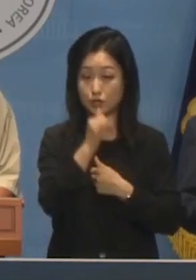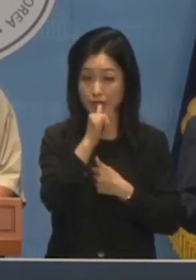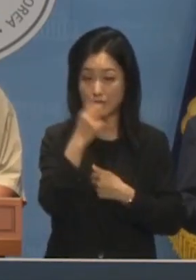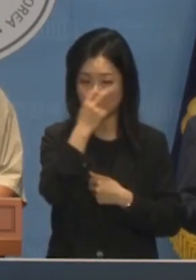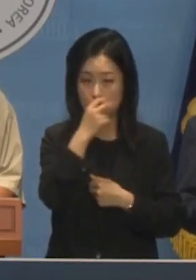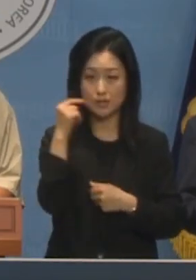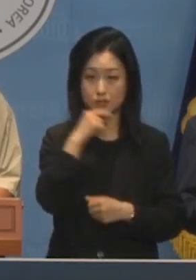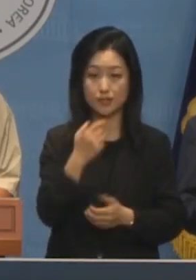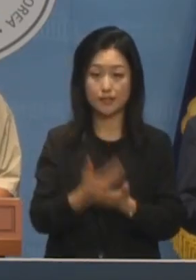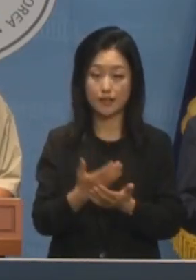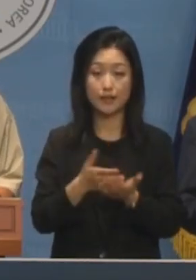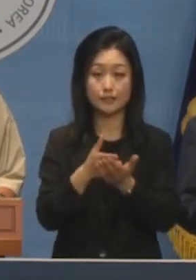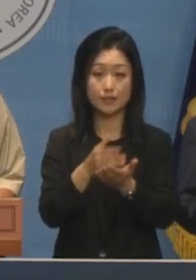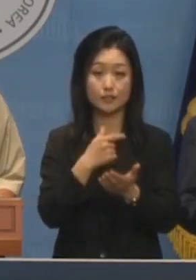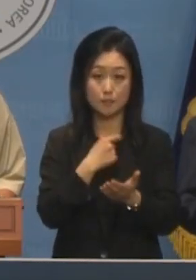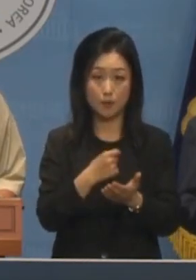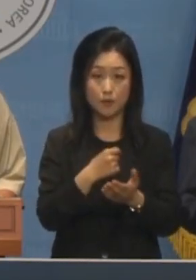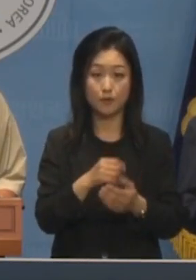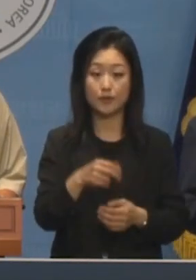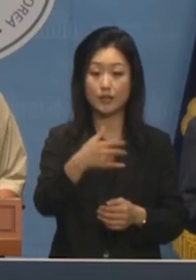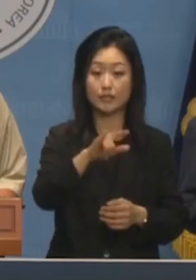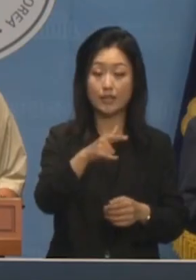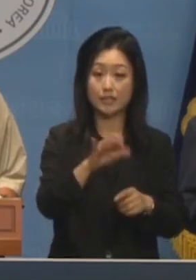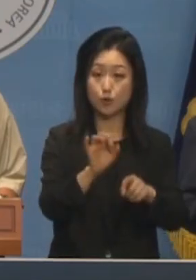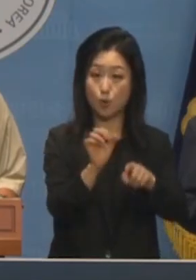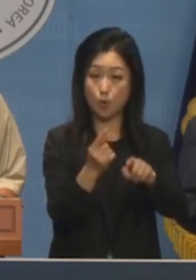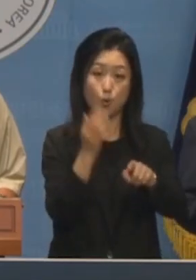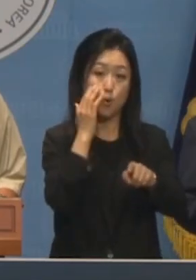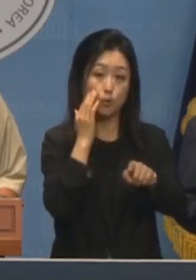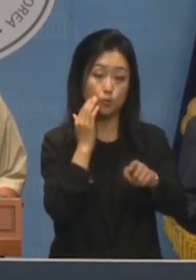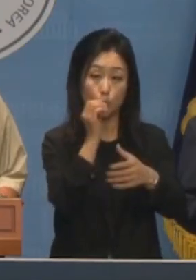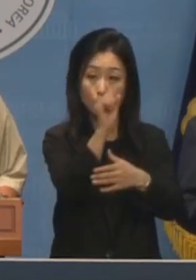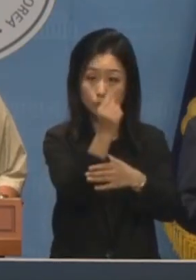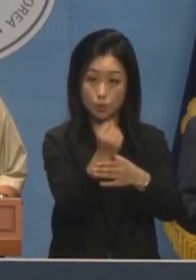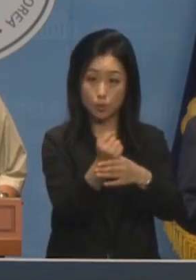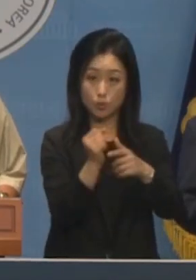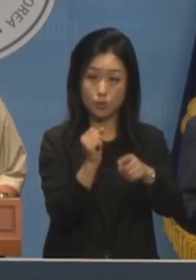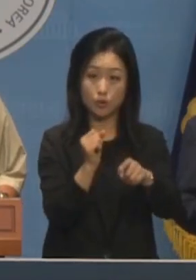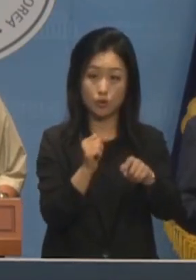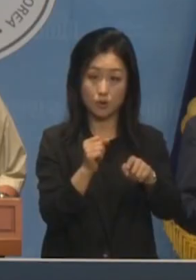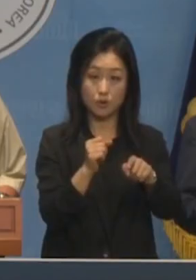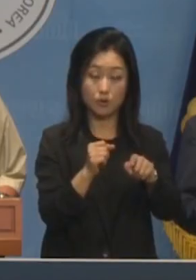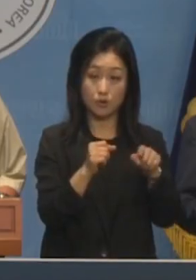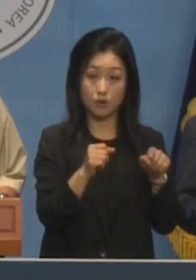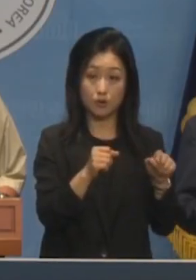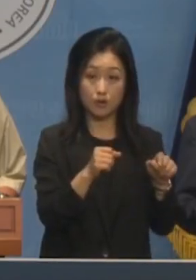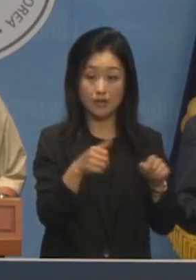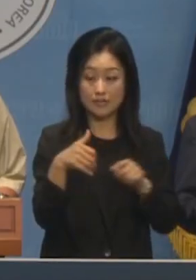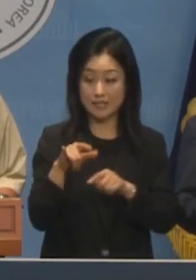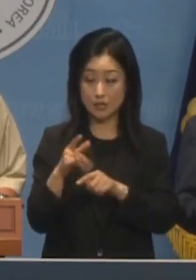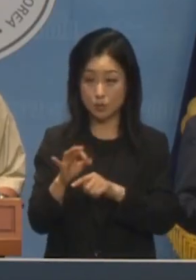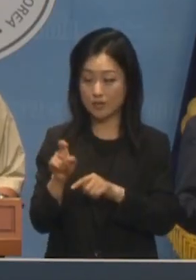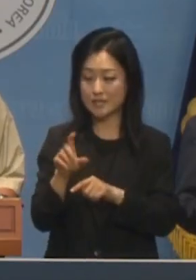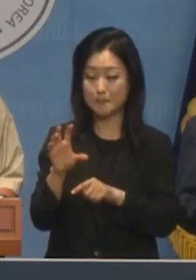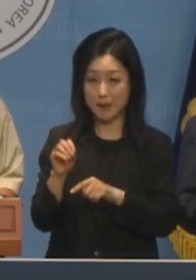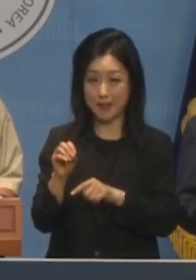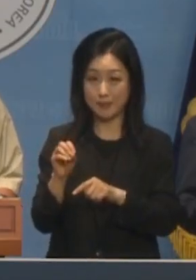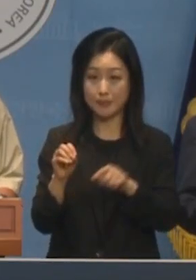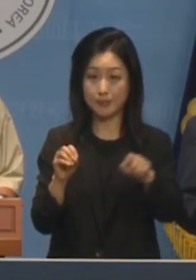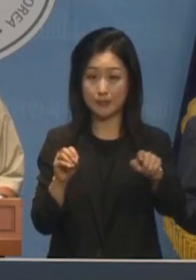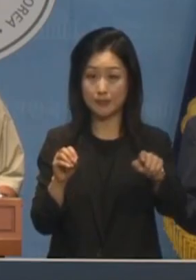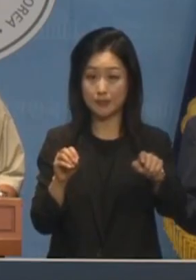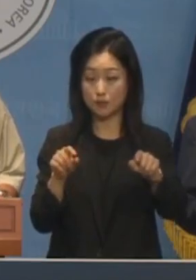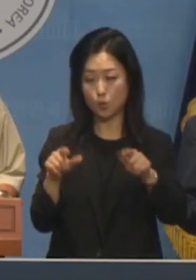합니다. 그리고 대청호 108만 셀의 농도의 녹조가 세종 구간에서는 10만 셀로 완화되는 경향을 보이고 있는데